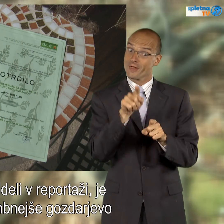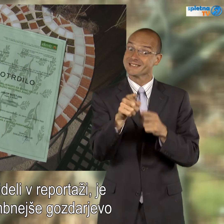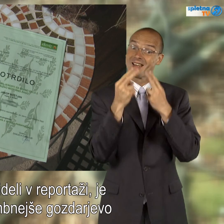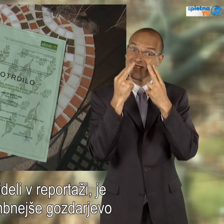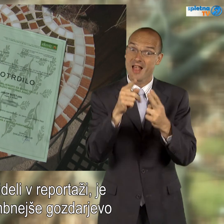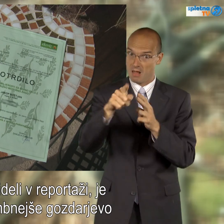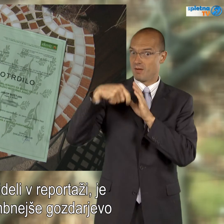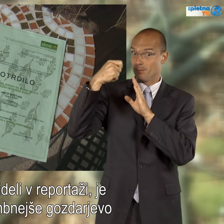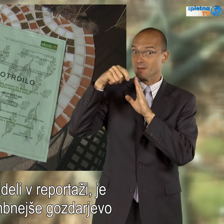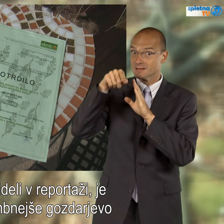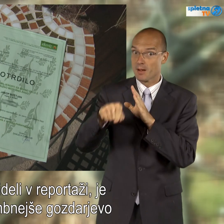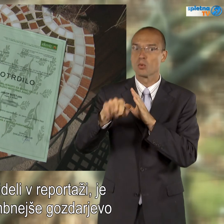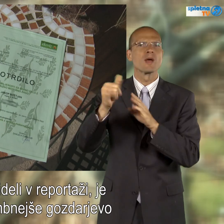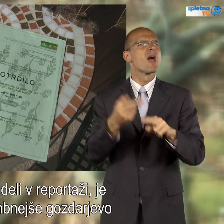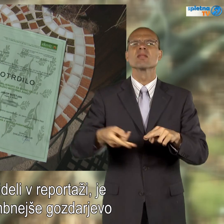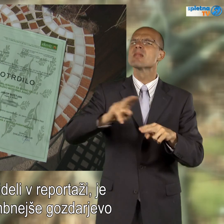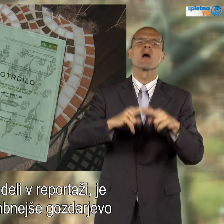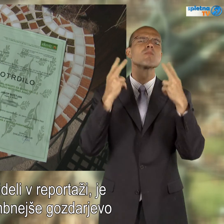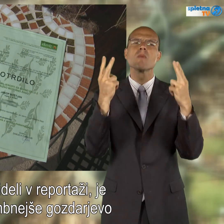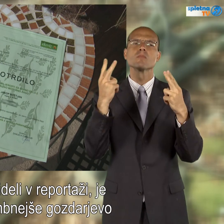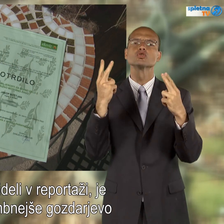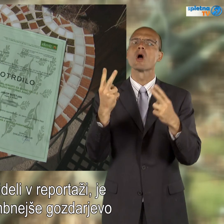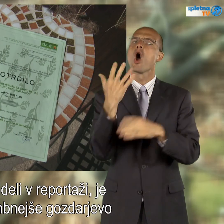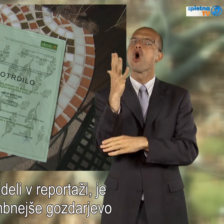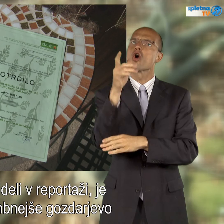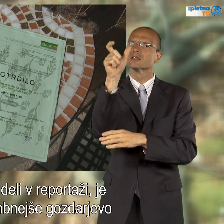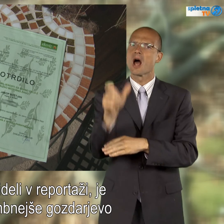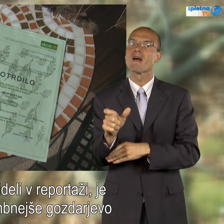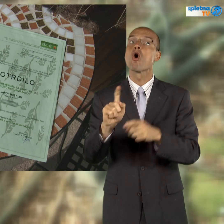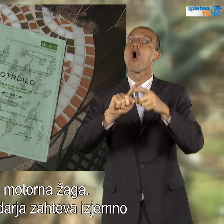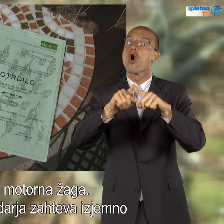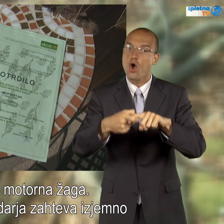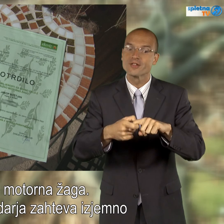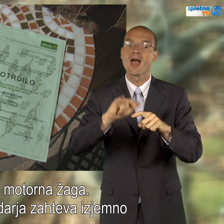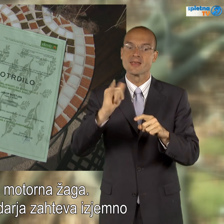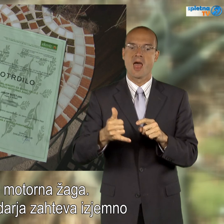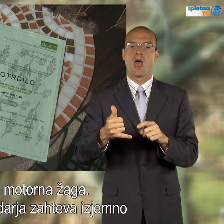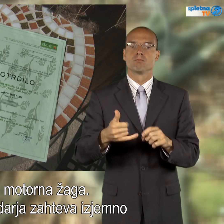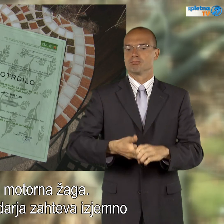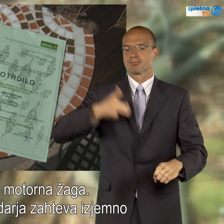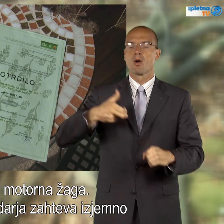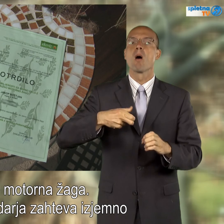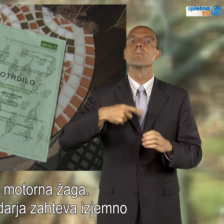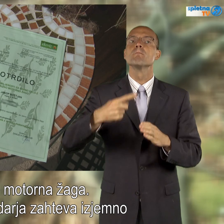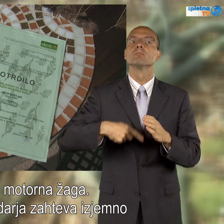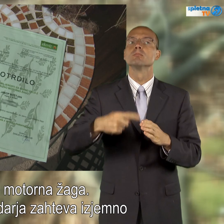Kot ste videli v reportaži, je najpomembnejše gozdarjevo orodje motorna žaga.